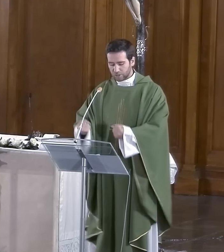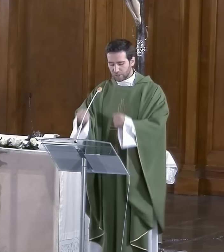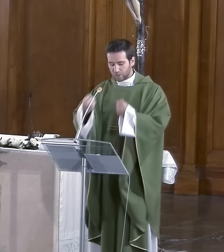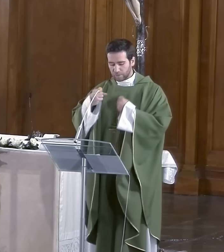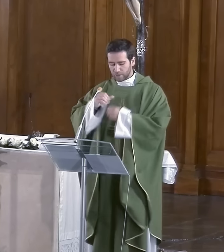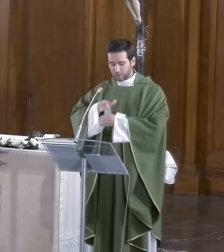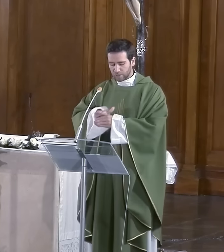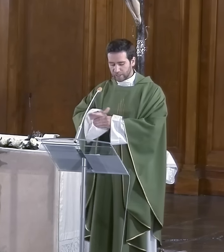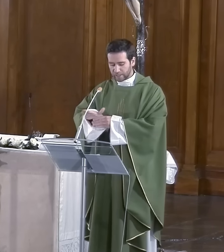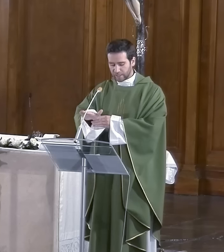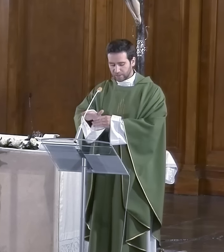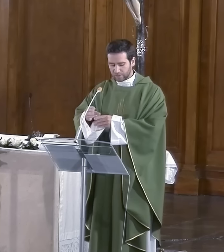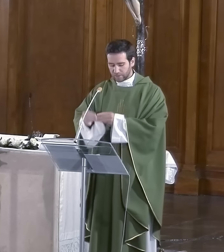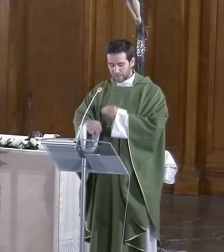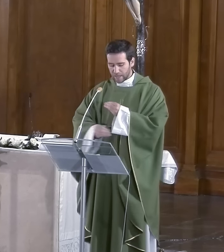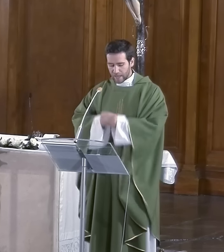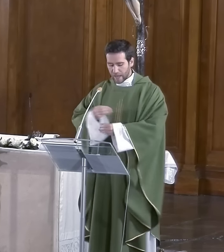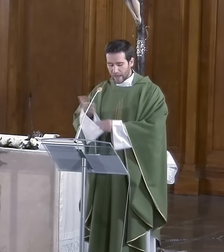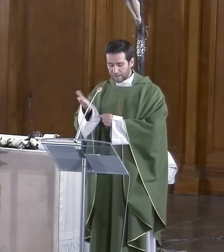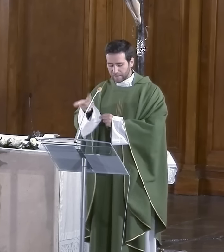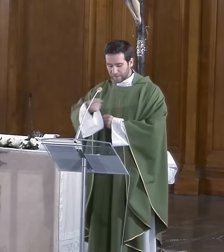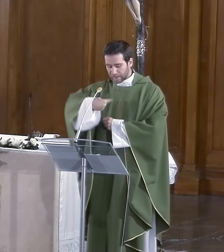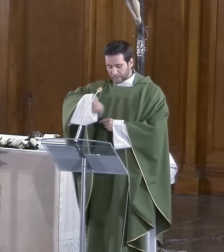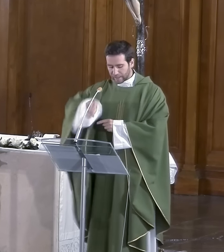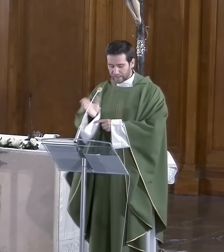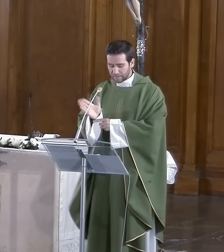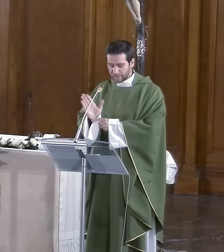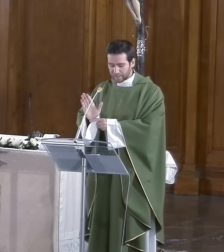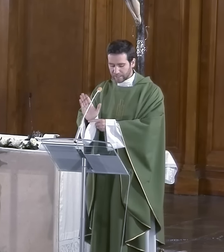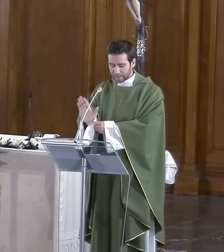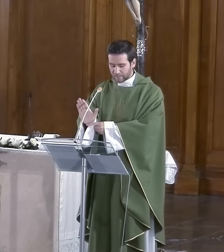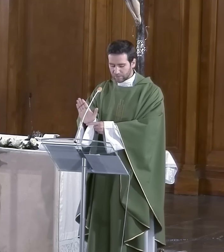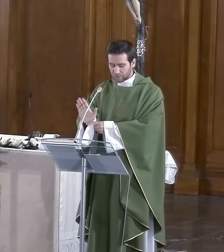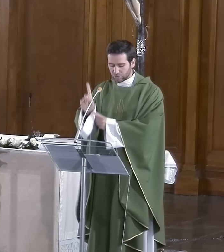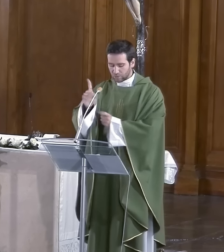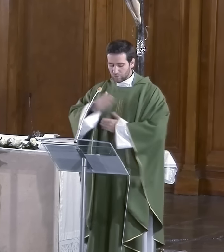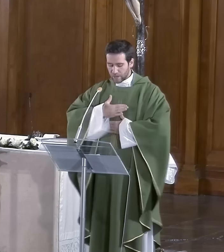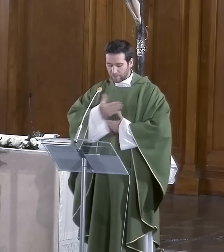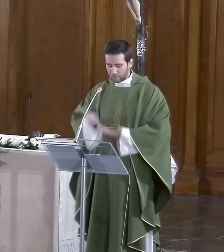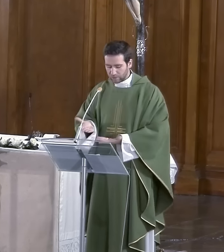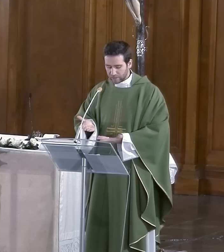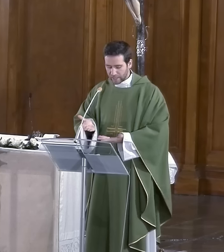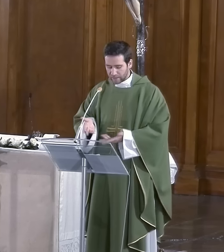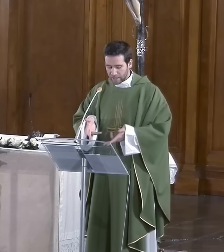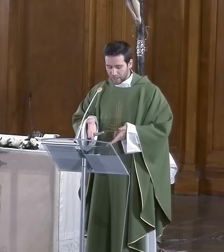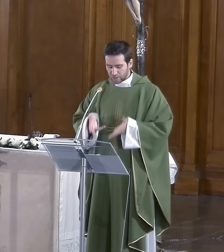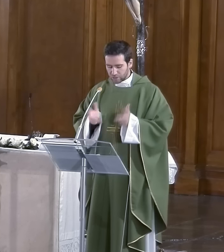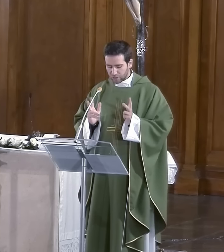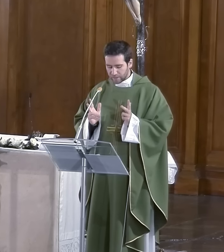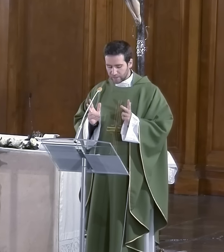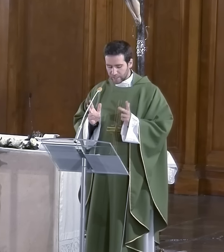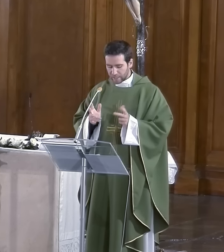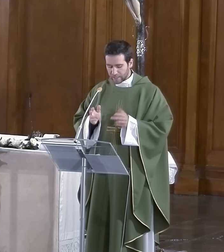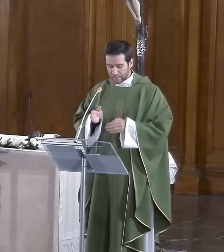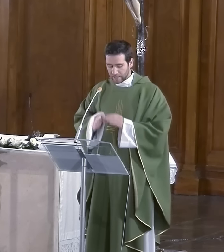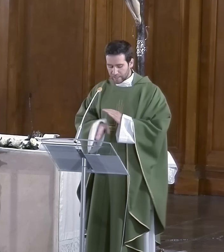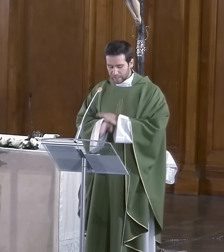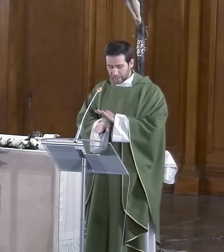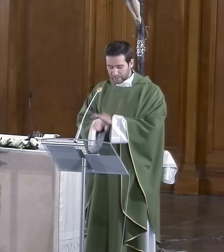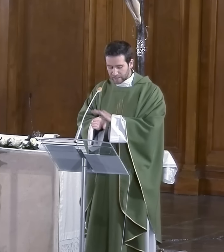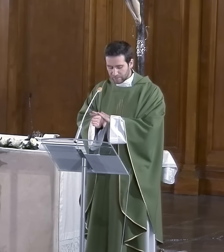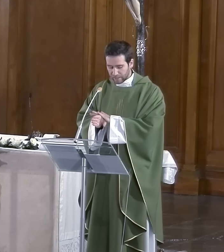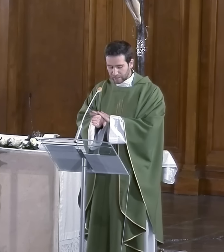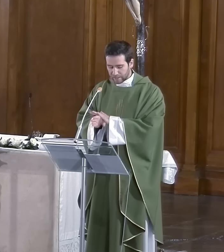Dios Todopoderoso y Eterno, haz que te presentemos una voluntad solícita